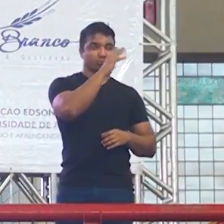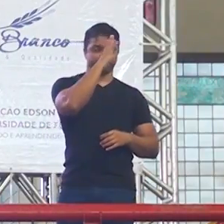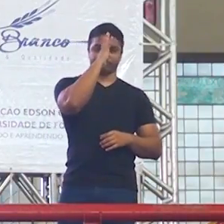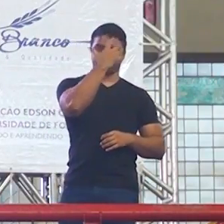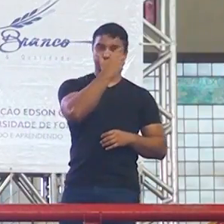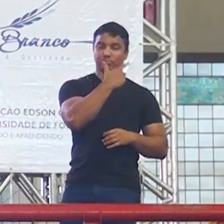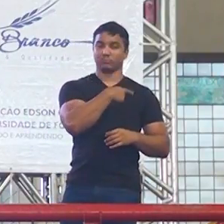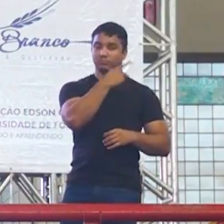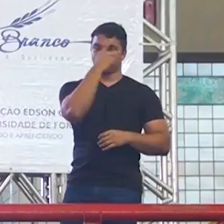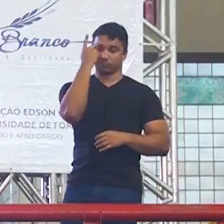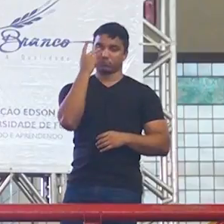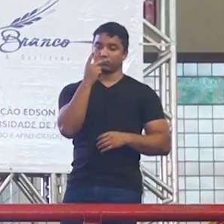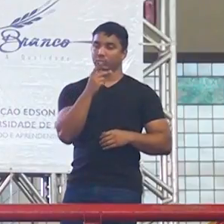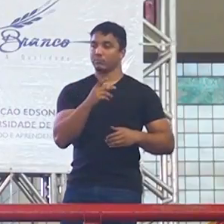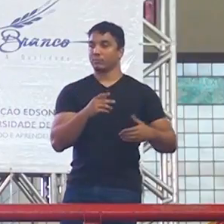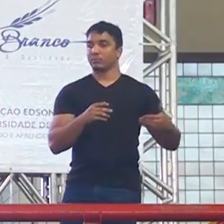resolver